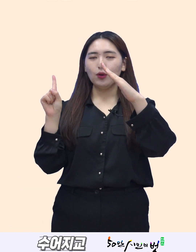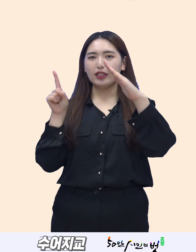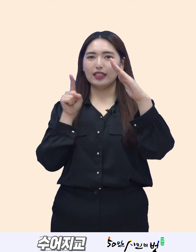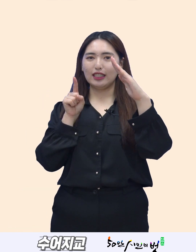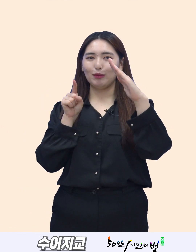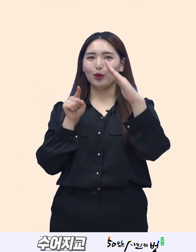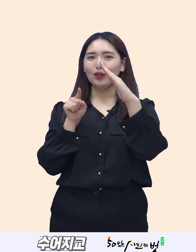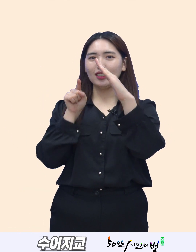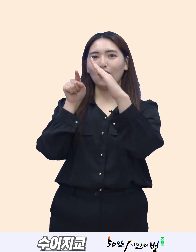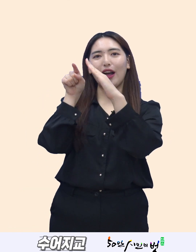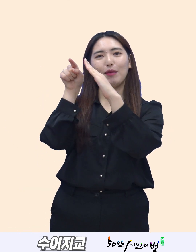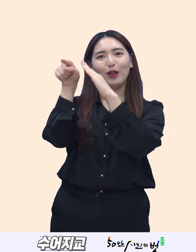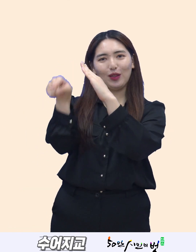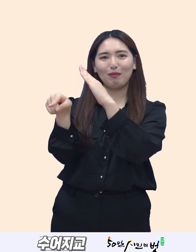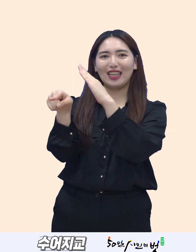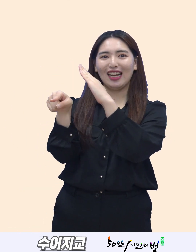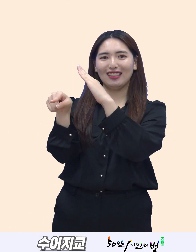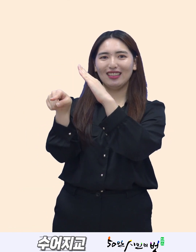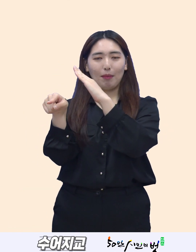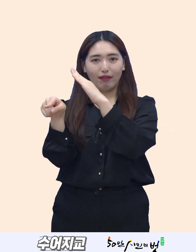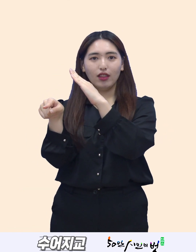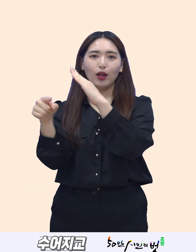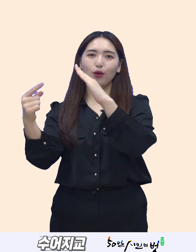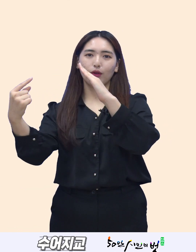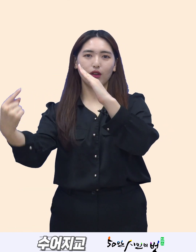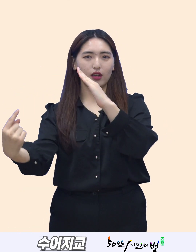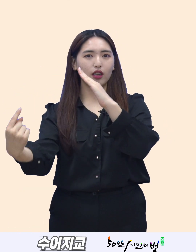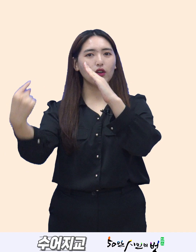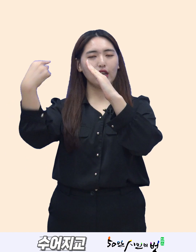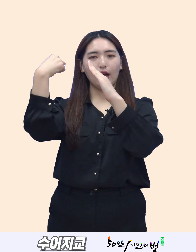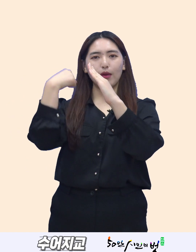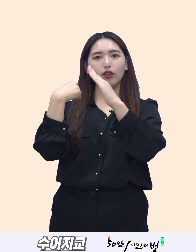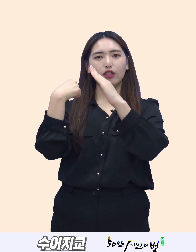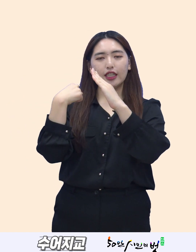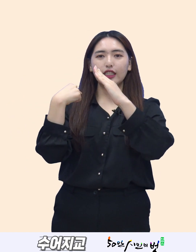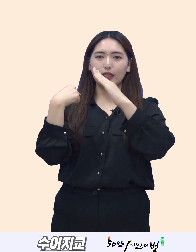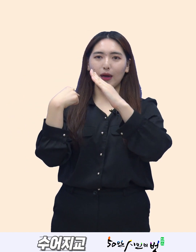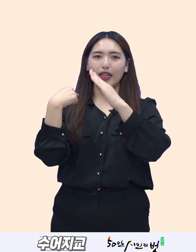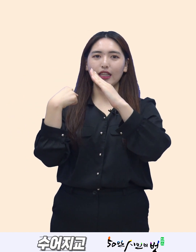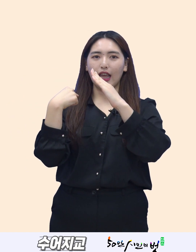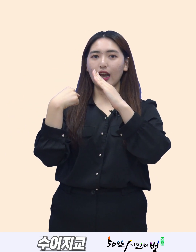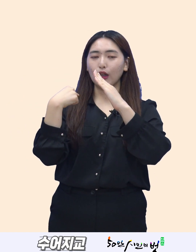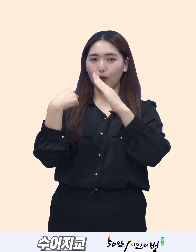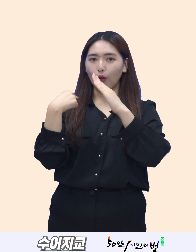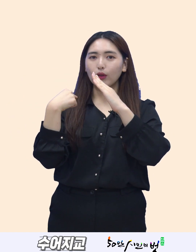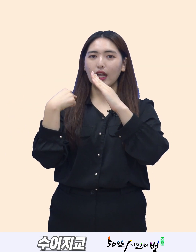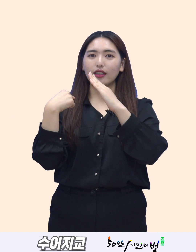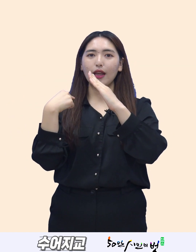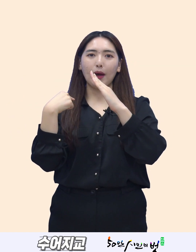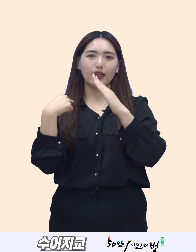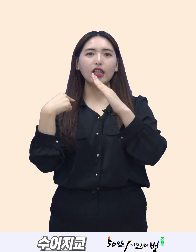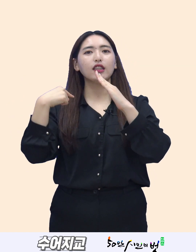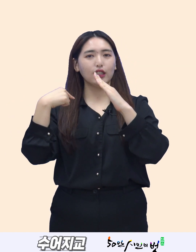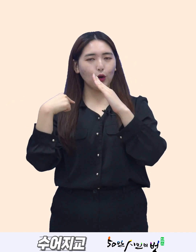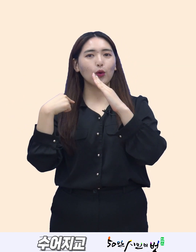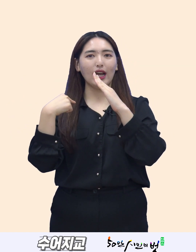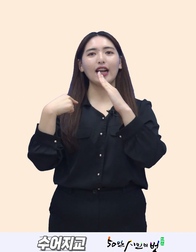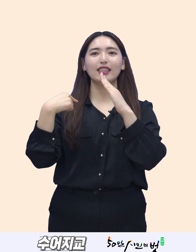그 집으로 들어가면 됩니다. 반대로 이렇게 하면 이 집 안에 내가 있고 상대방이 들어오다 라는